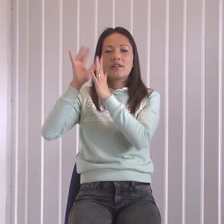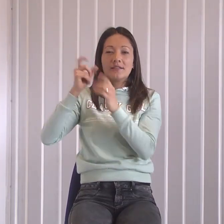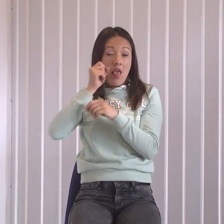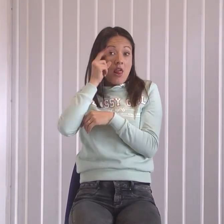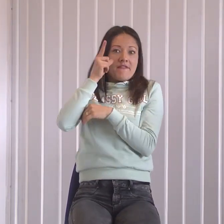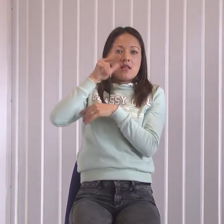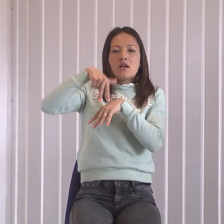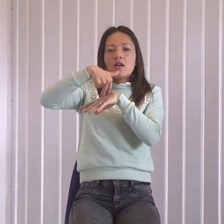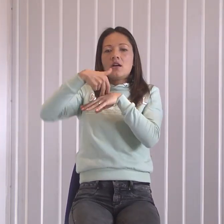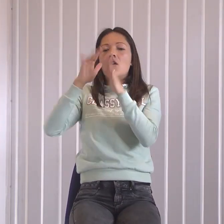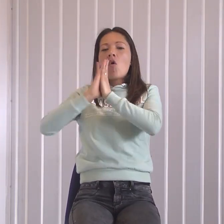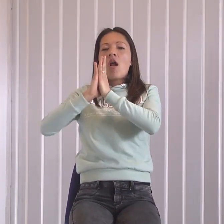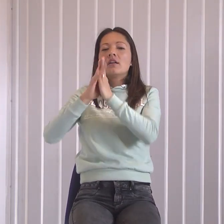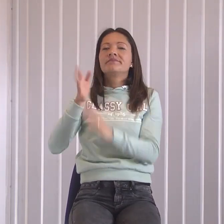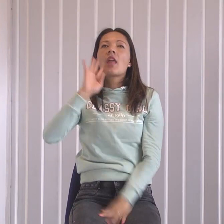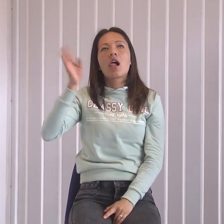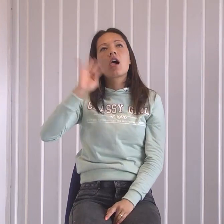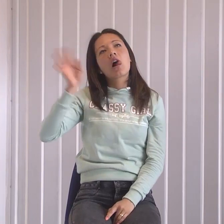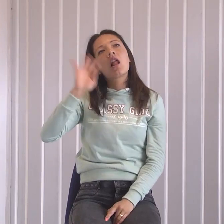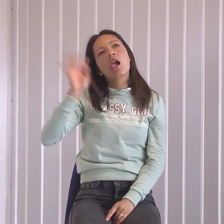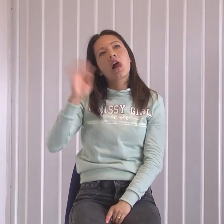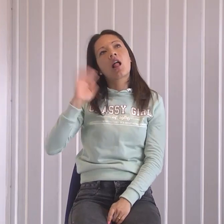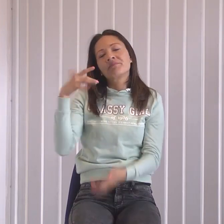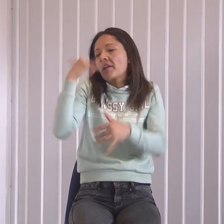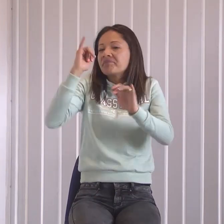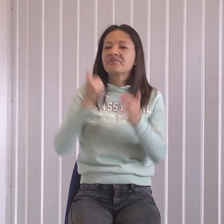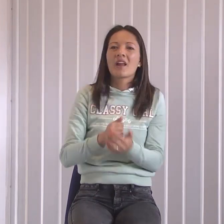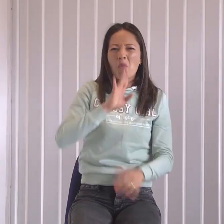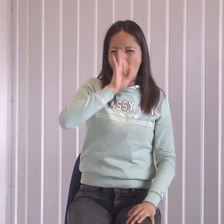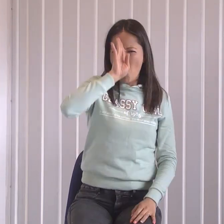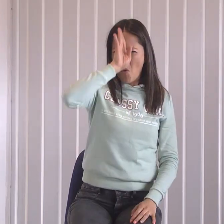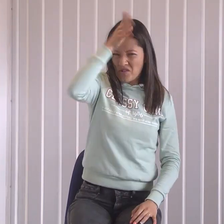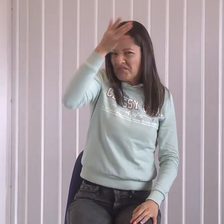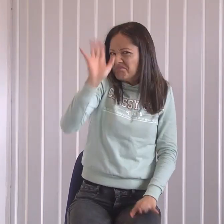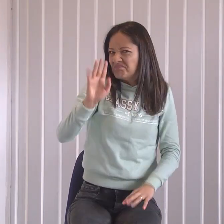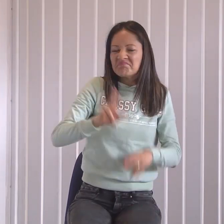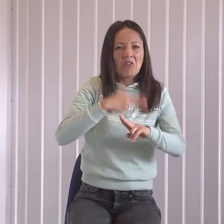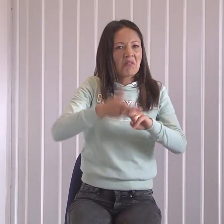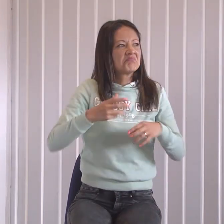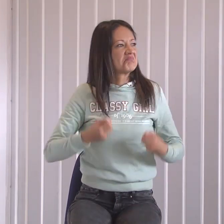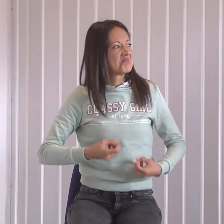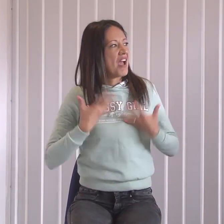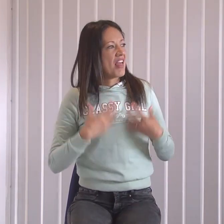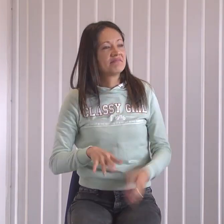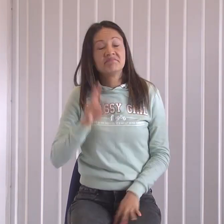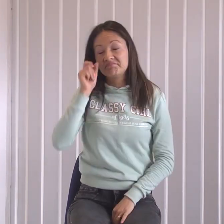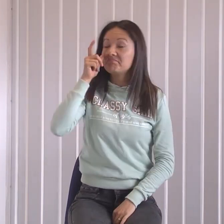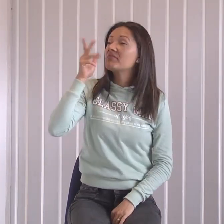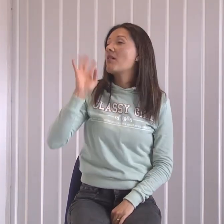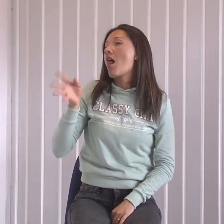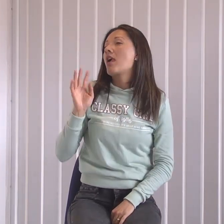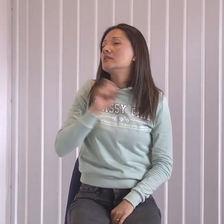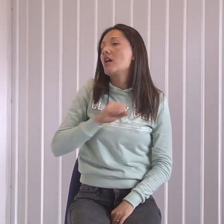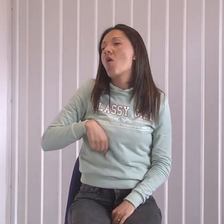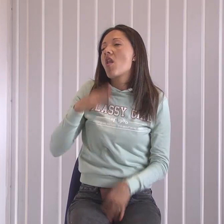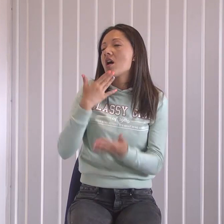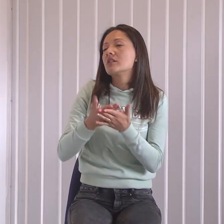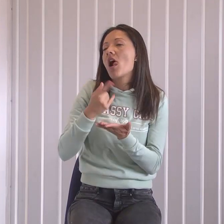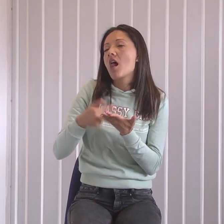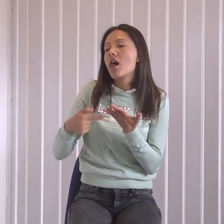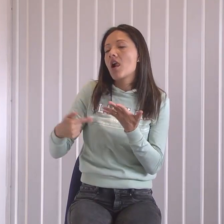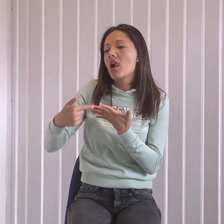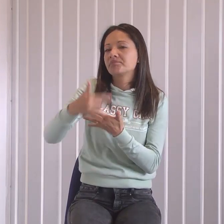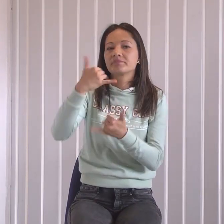levantan a orar, pues porque es parte del diario vivir, es parte de la rutina. Entonces se levantan, oran, Señor, gracias, gracias, gracias,